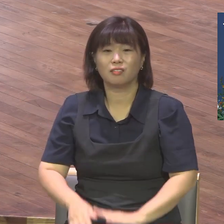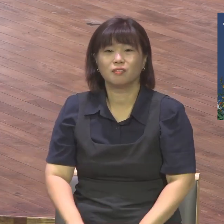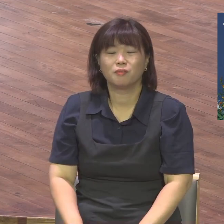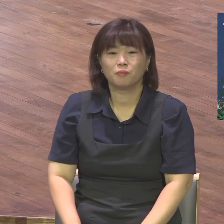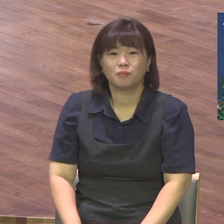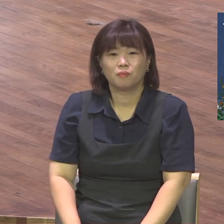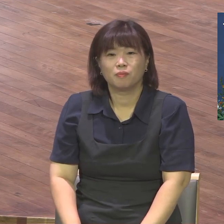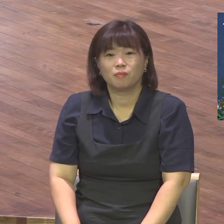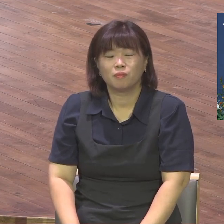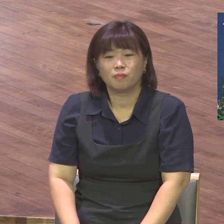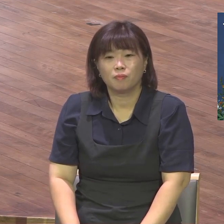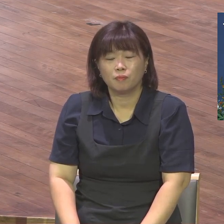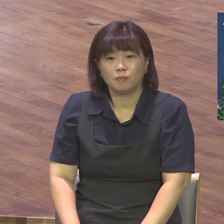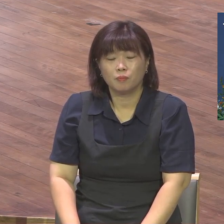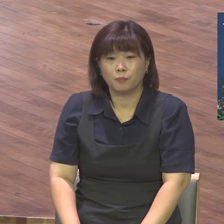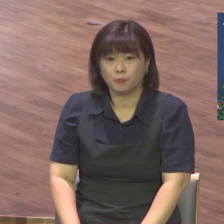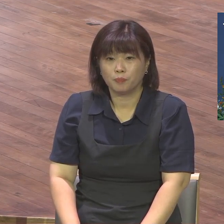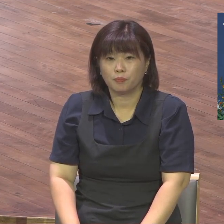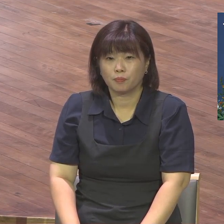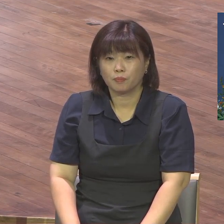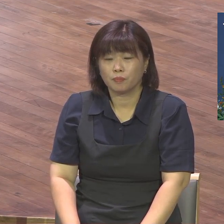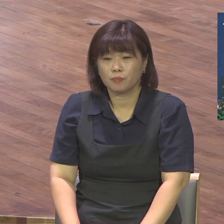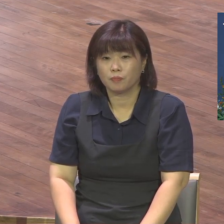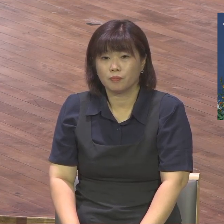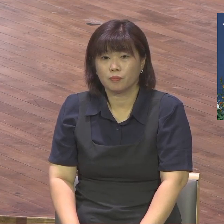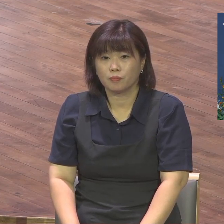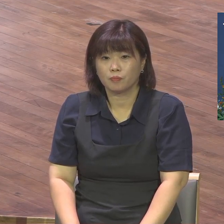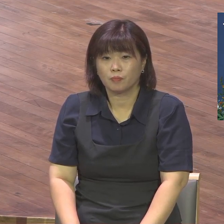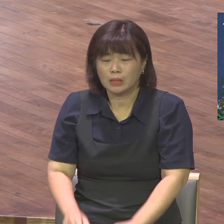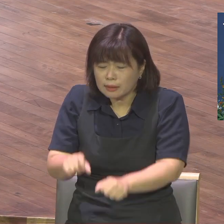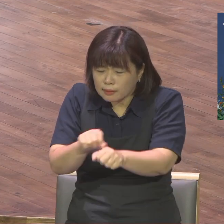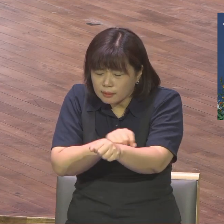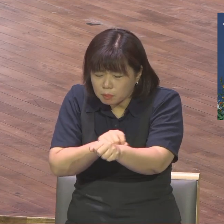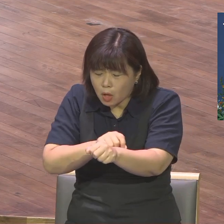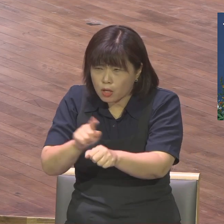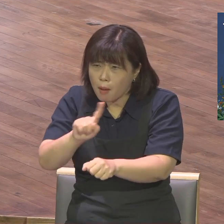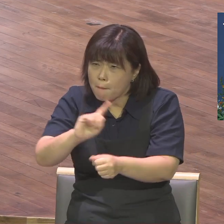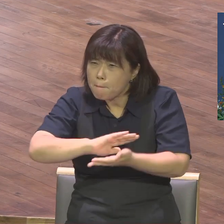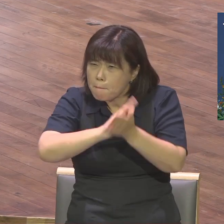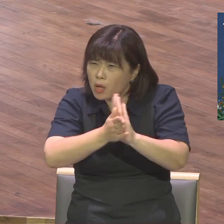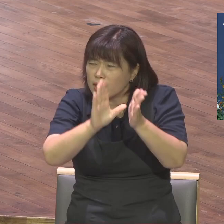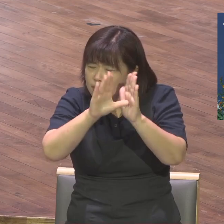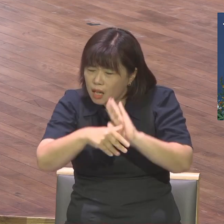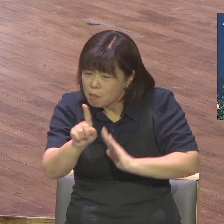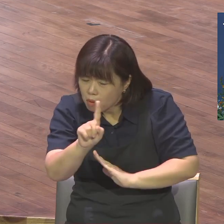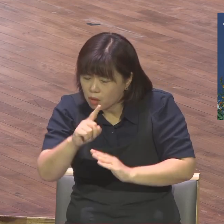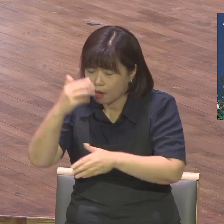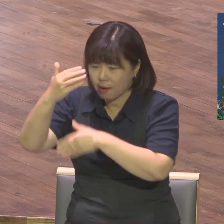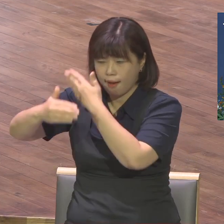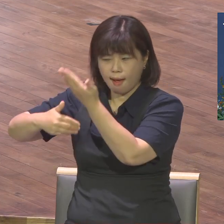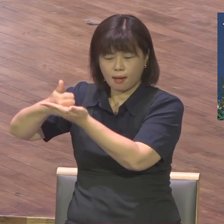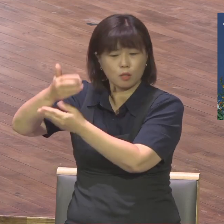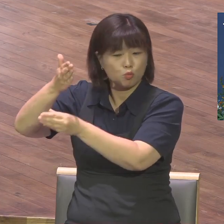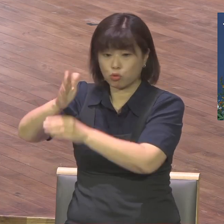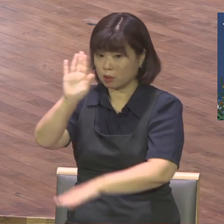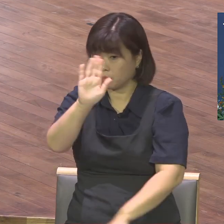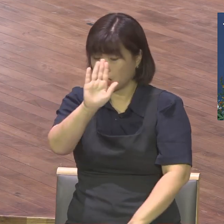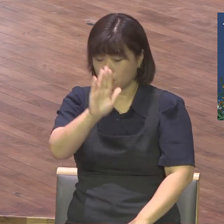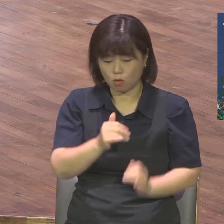있지요. 무엇보다도 하나님 중심이 아니라 완전 인간